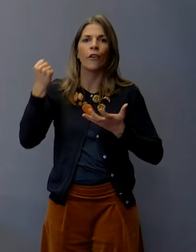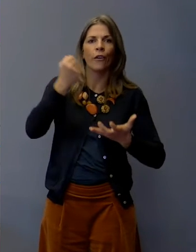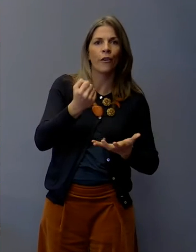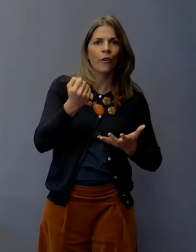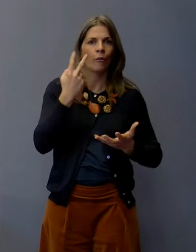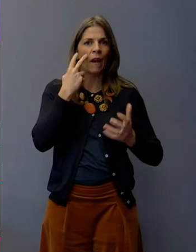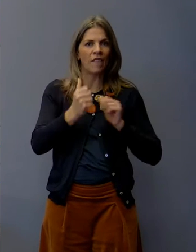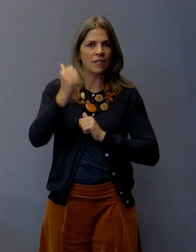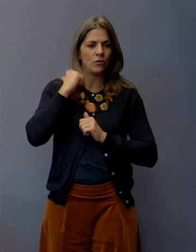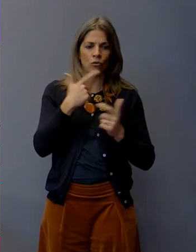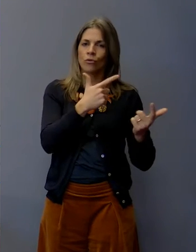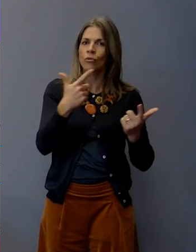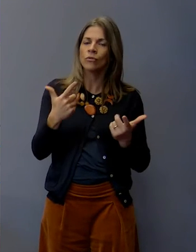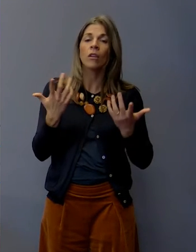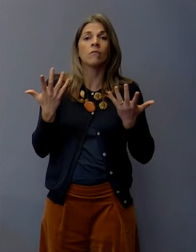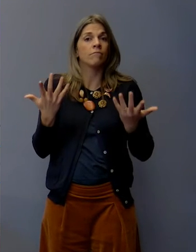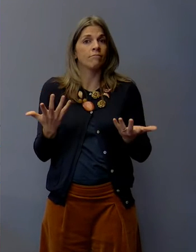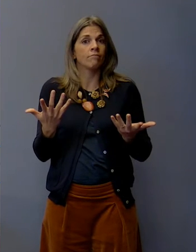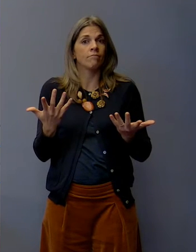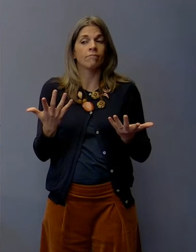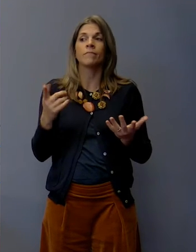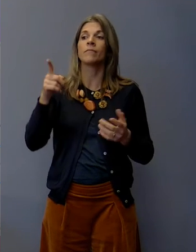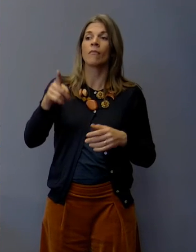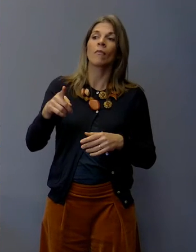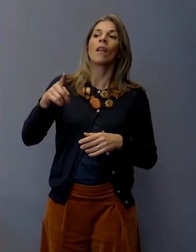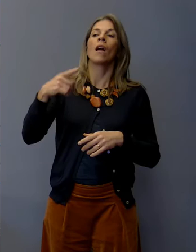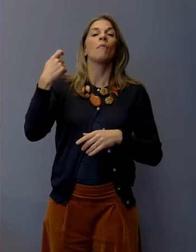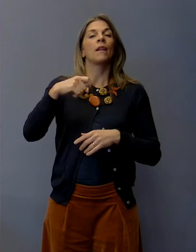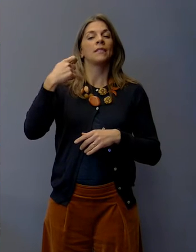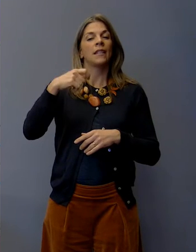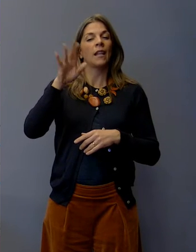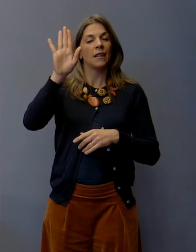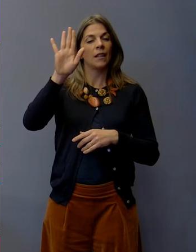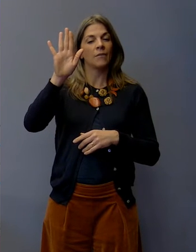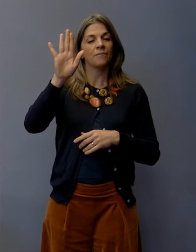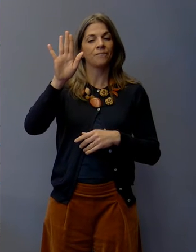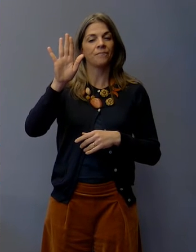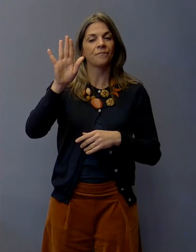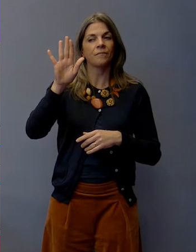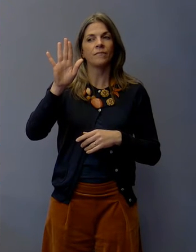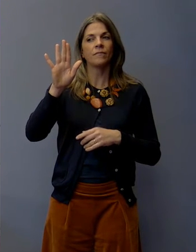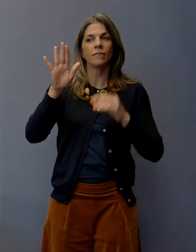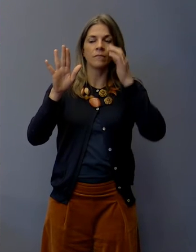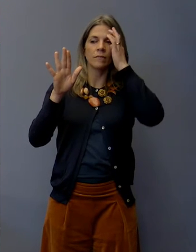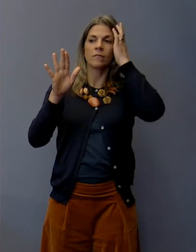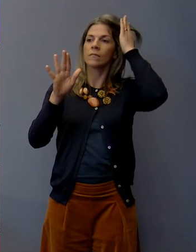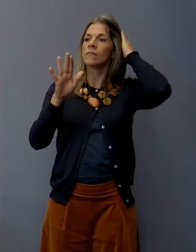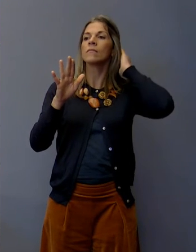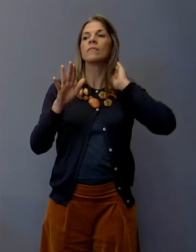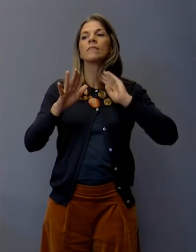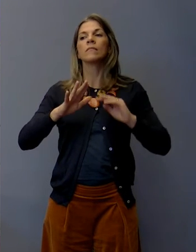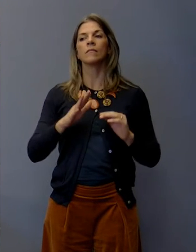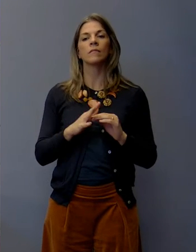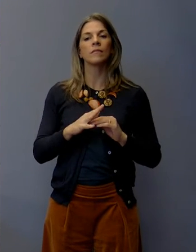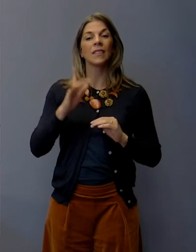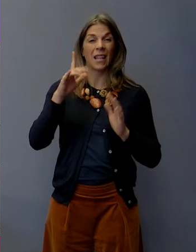chiedere all'amministrazione comunale si era vedrete vi chiedo una cortesia scusi lei è non è facilità persona da remoto il